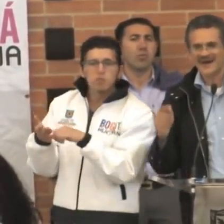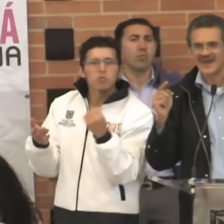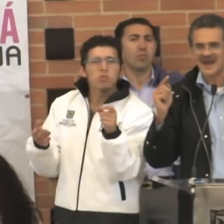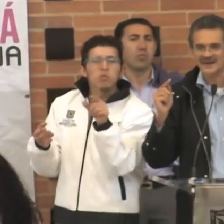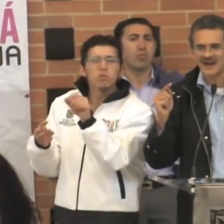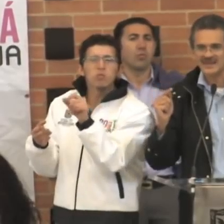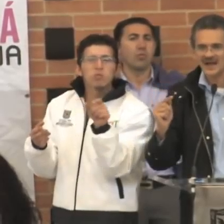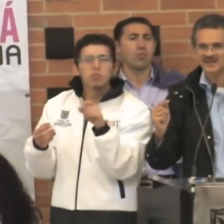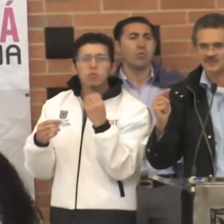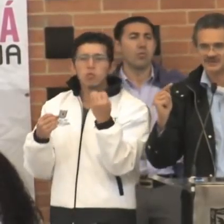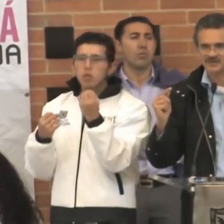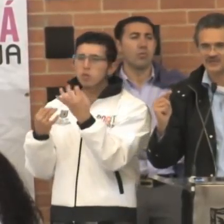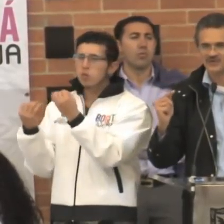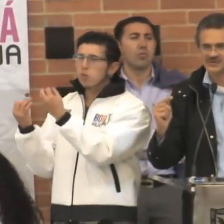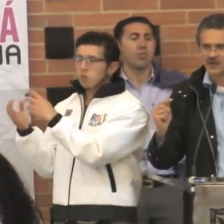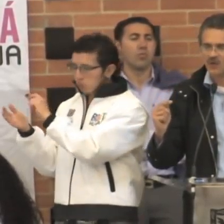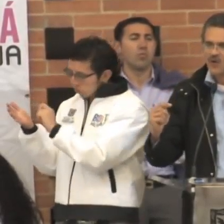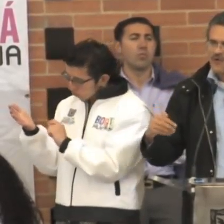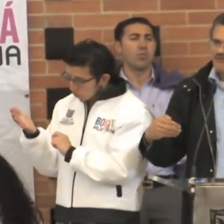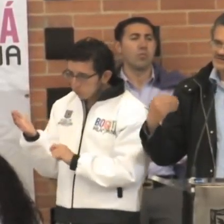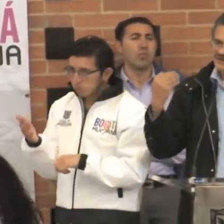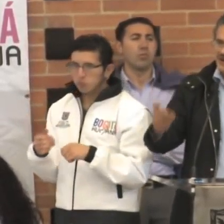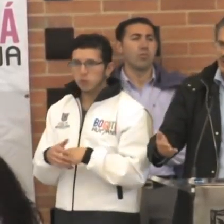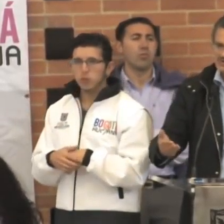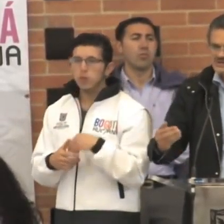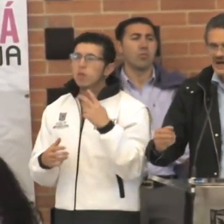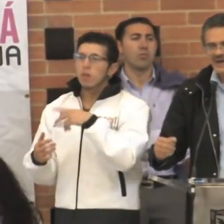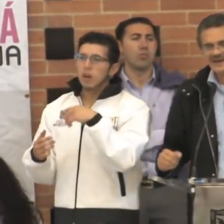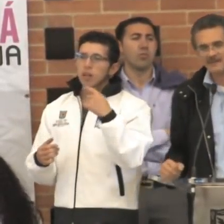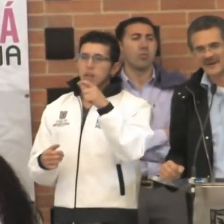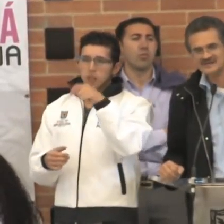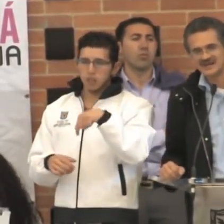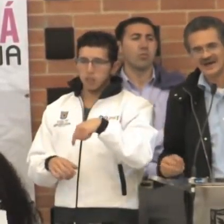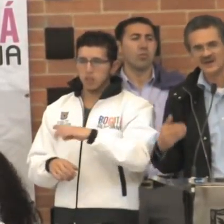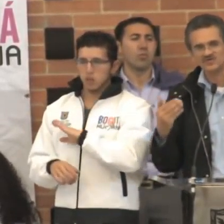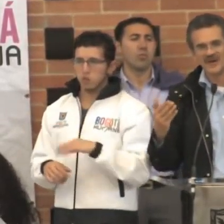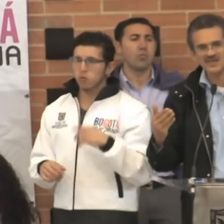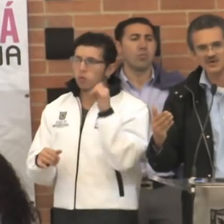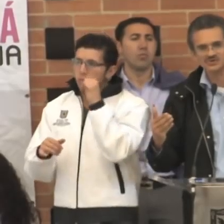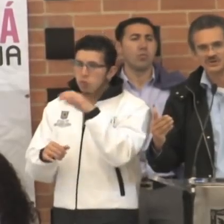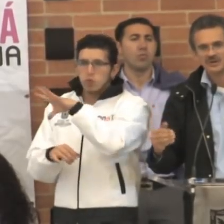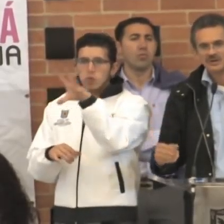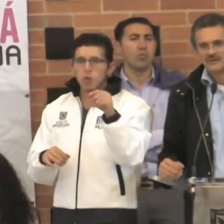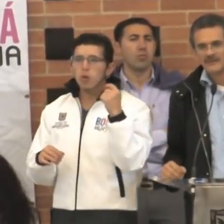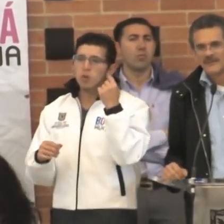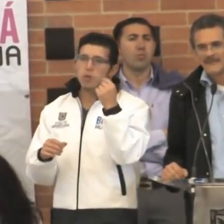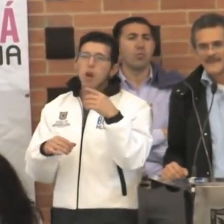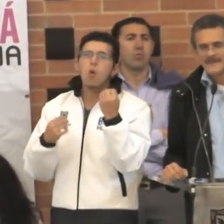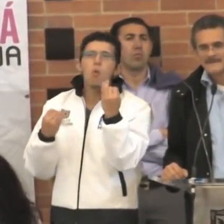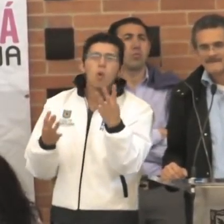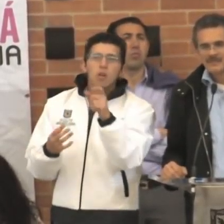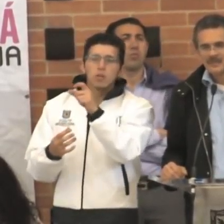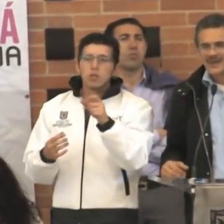había para que la realidad del desplazamiento forzado fuese reconocida en la prensa, en los medios,